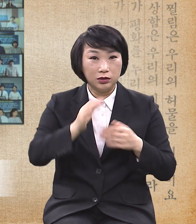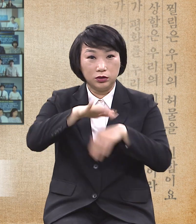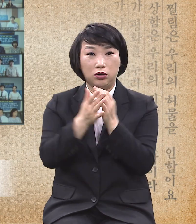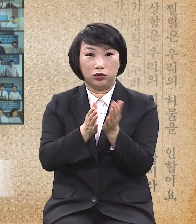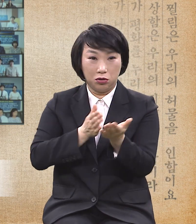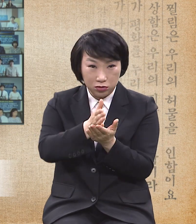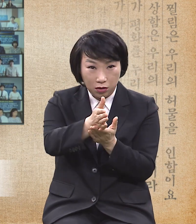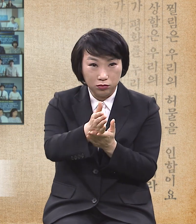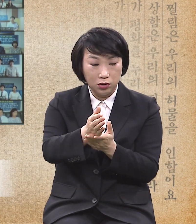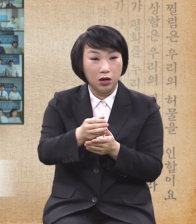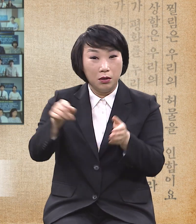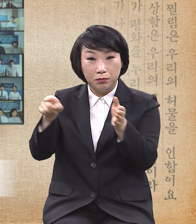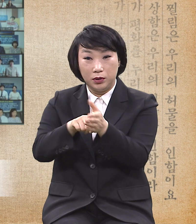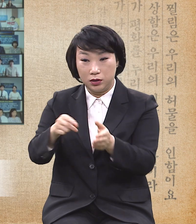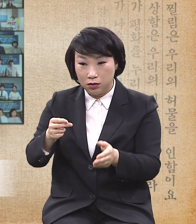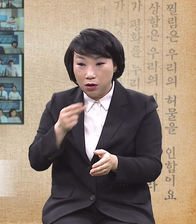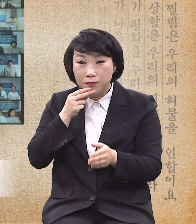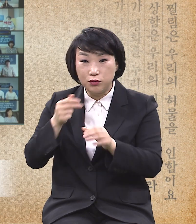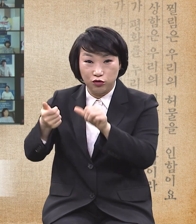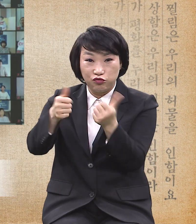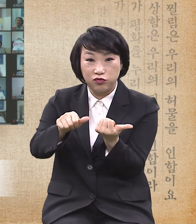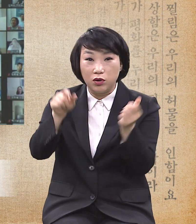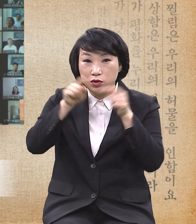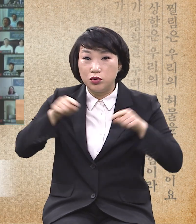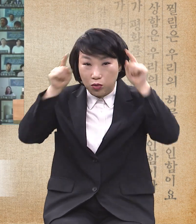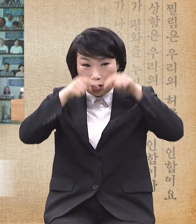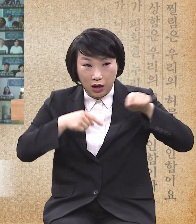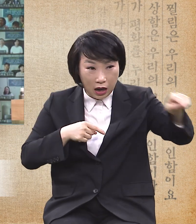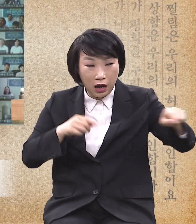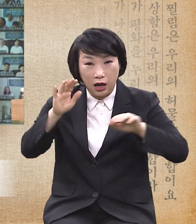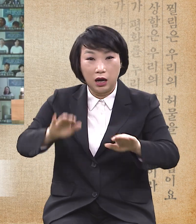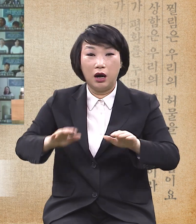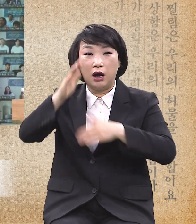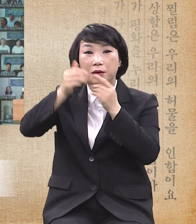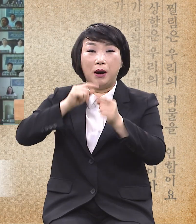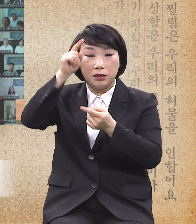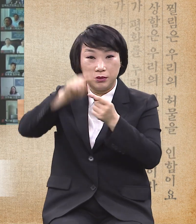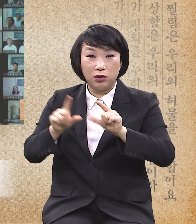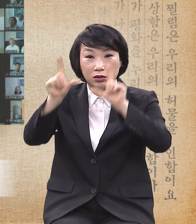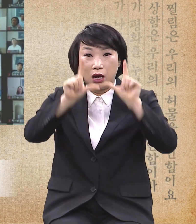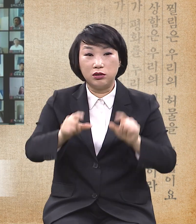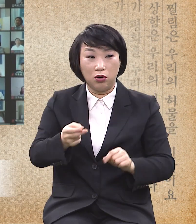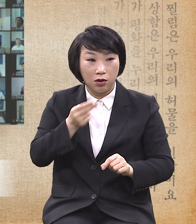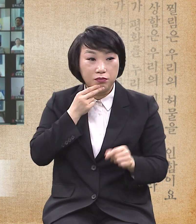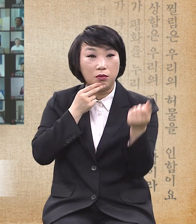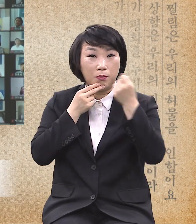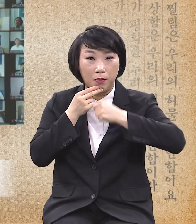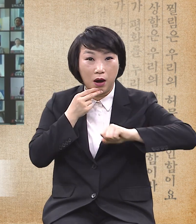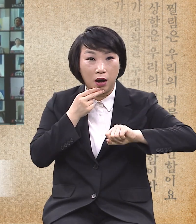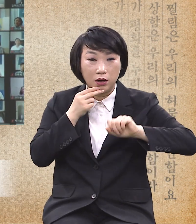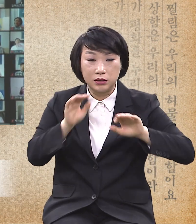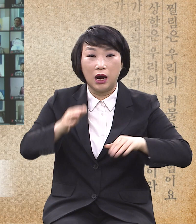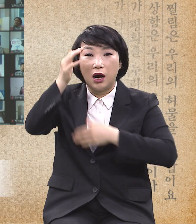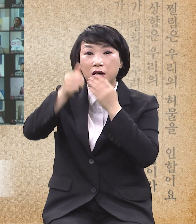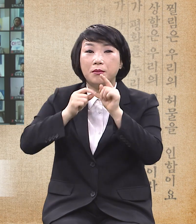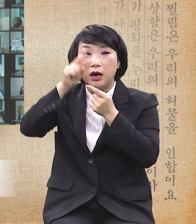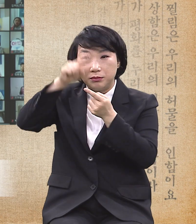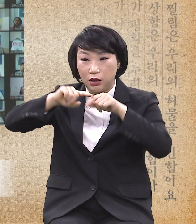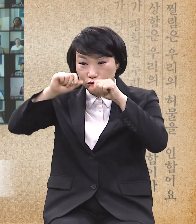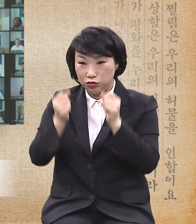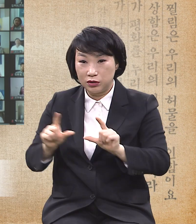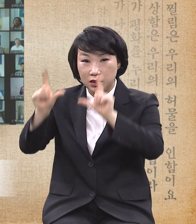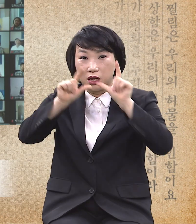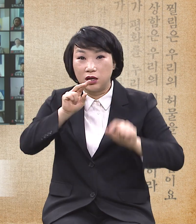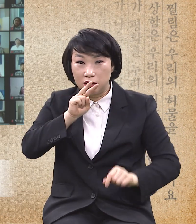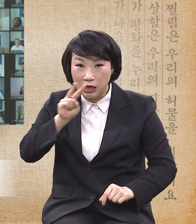지옥 가. 응? 하나님 말씀대로 못 살면 반역이야. 하나님 말씀대로